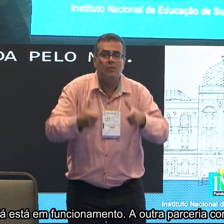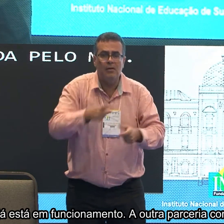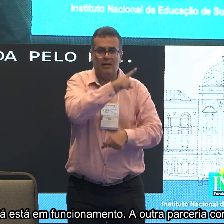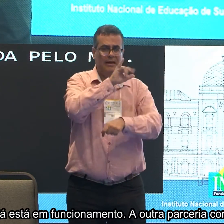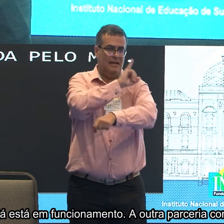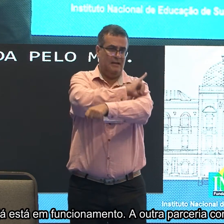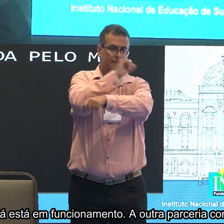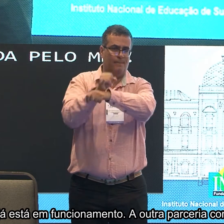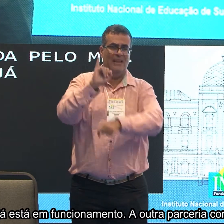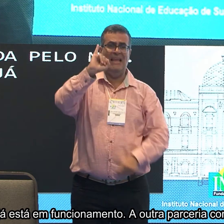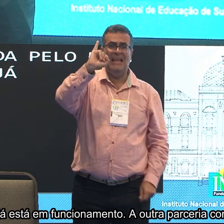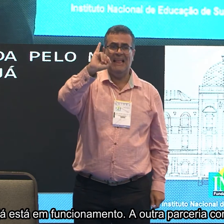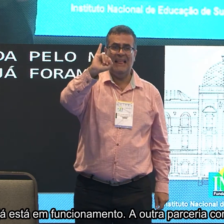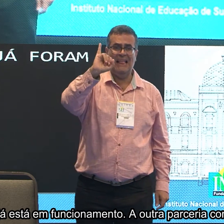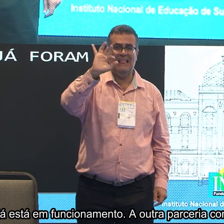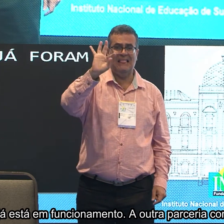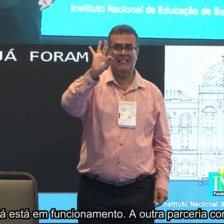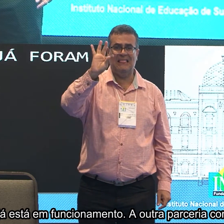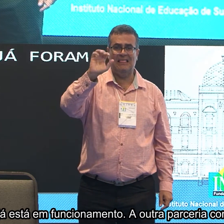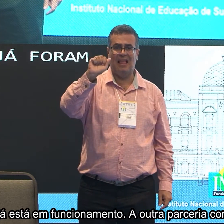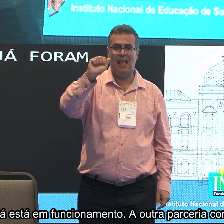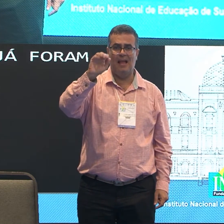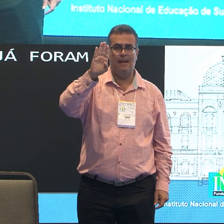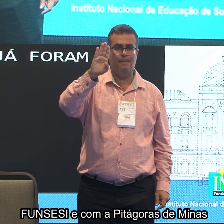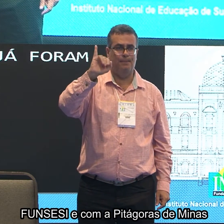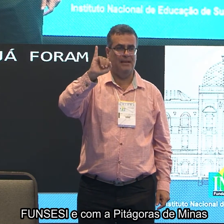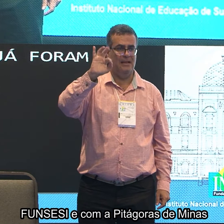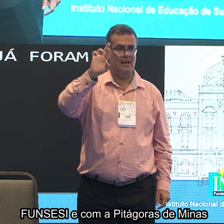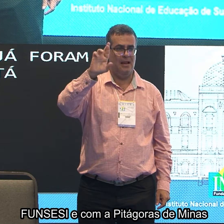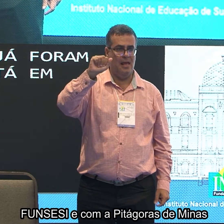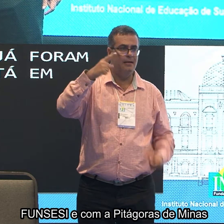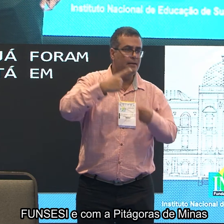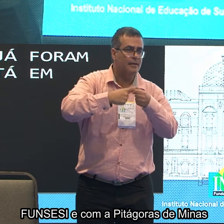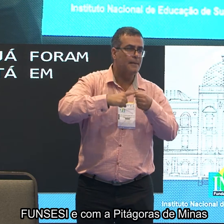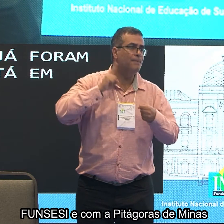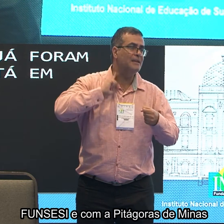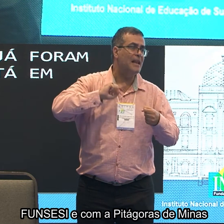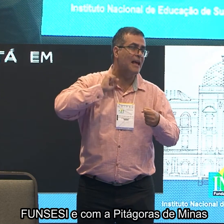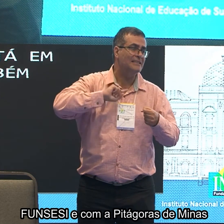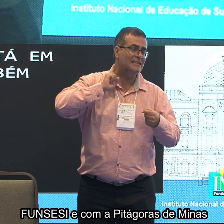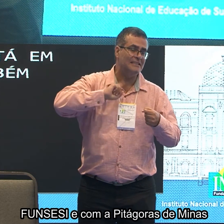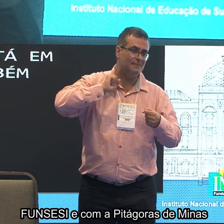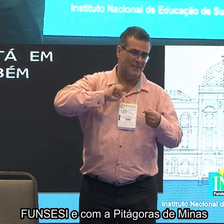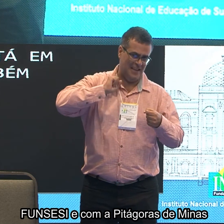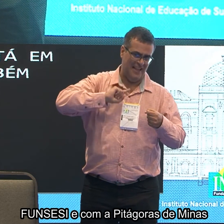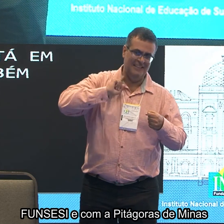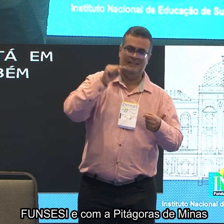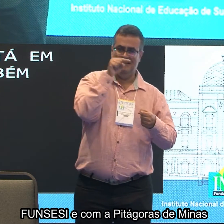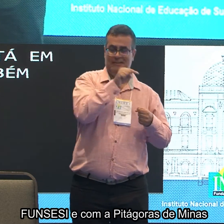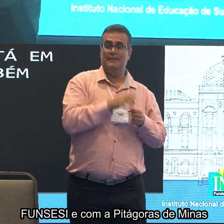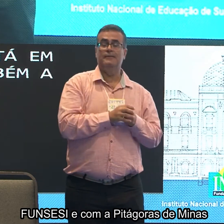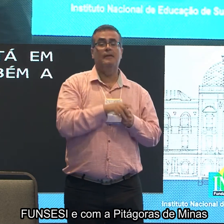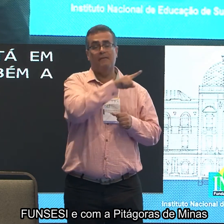funcionamento. Também a outra parceria com a FUNSESI e também a Pitágoras de